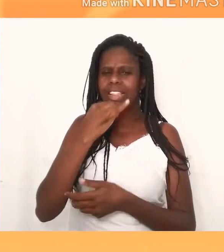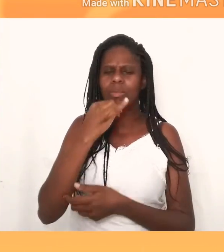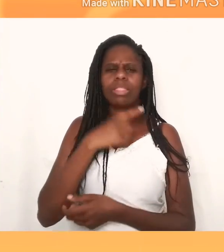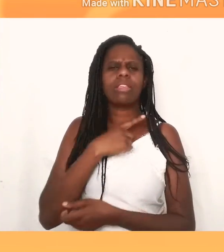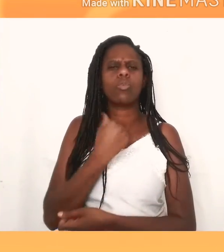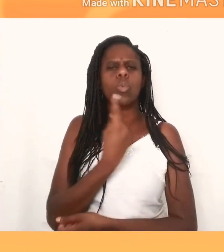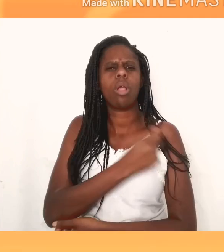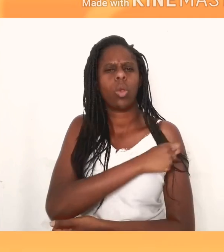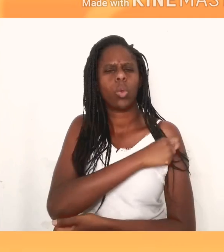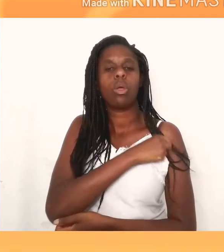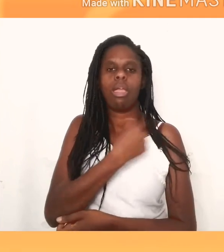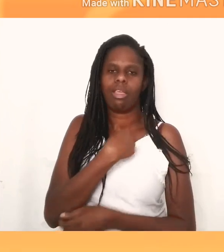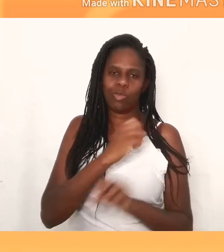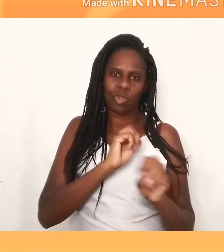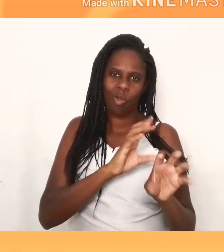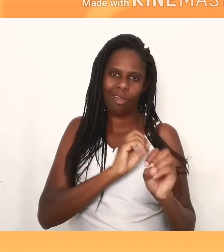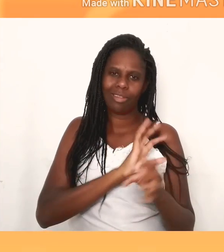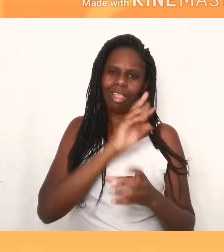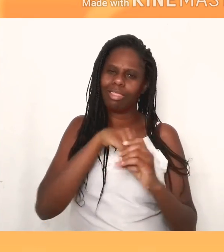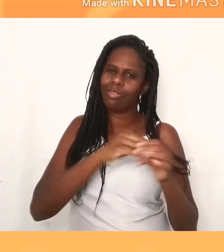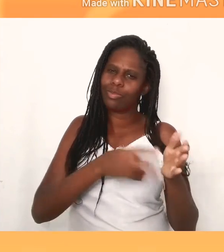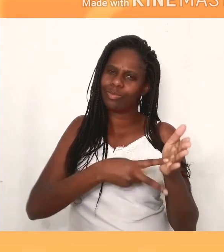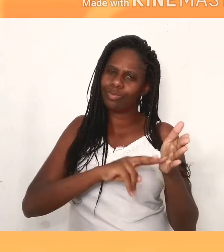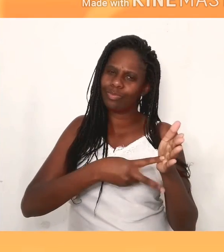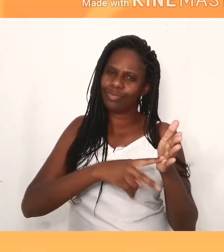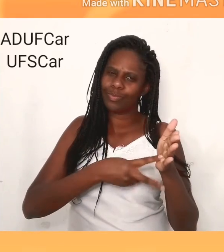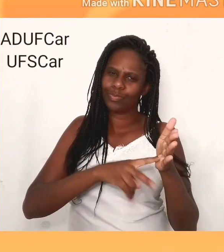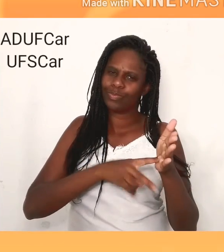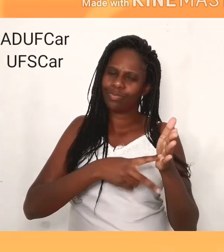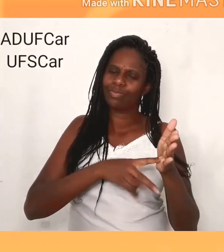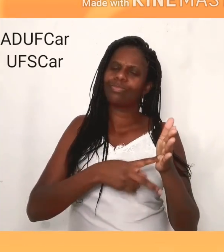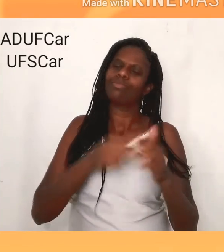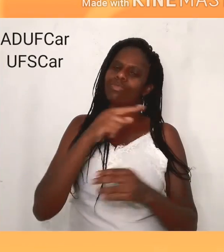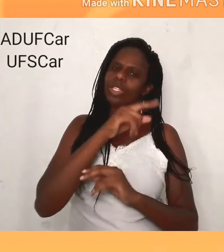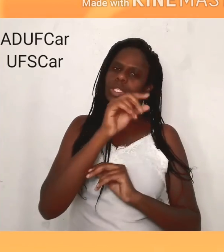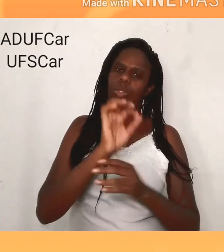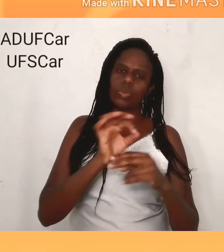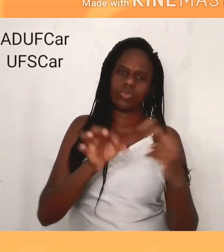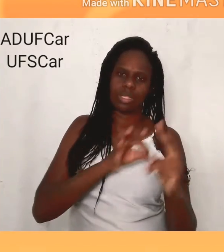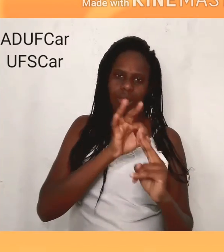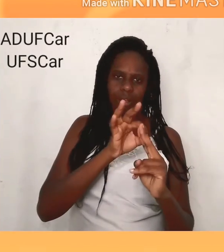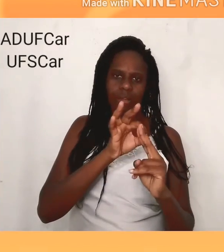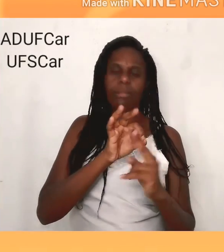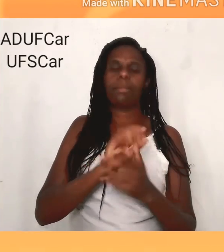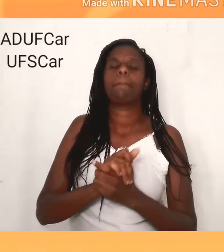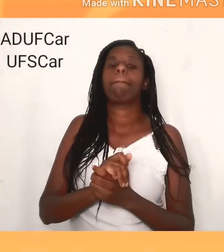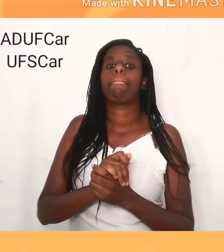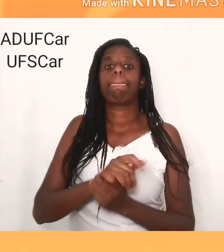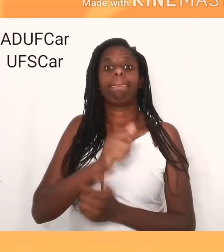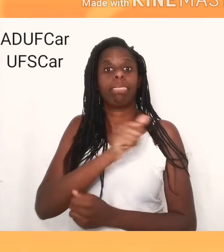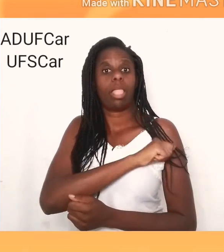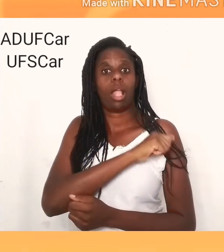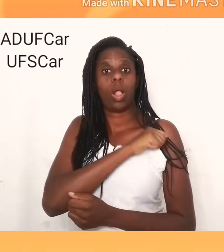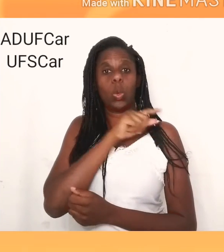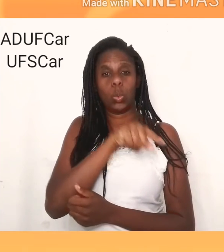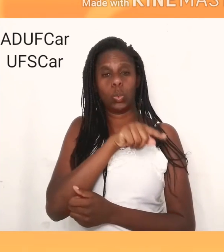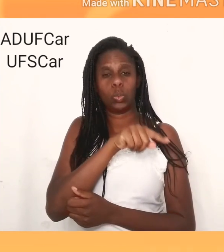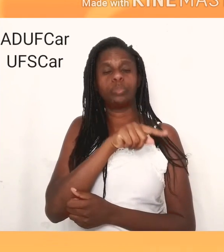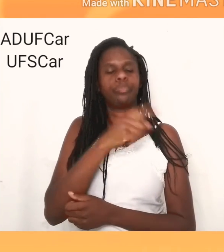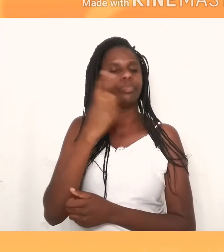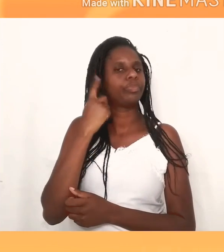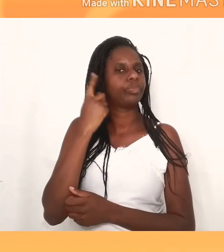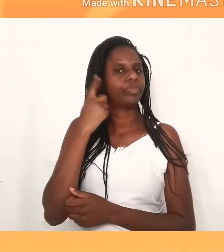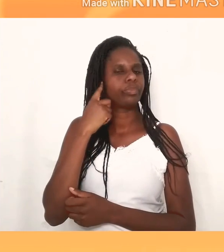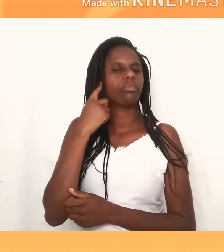recentemente, inclusive, um aluno, eu dou aula na UFSCar, né, para a UFSCar, lá na Universidade Federal de São Carlos, e ele é um